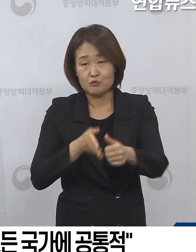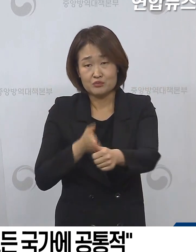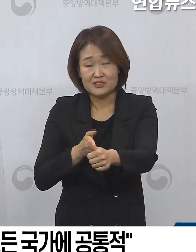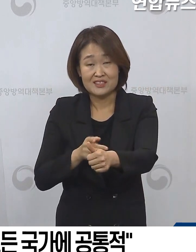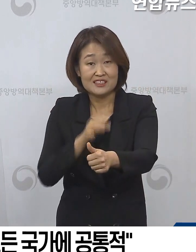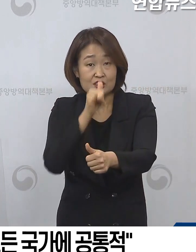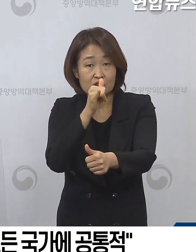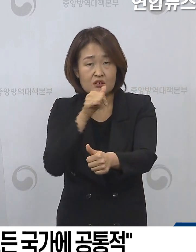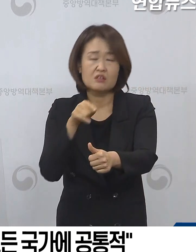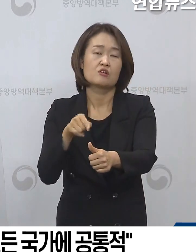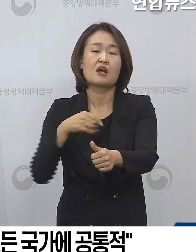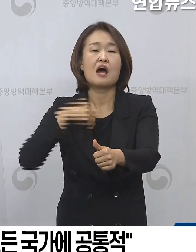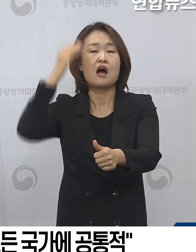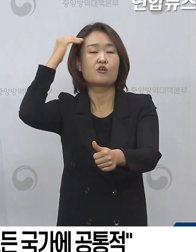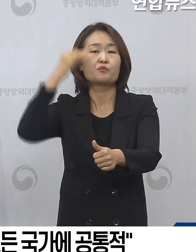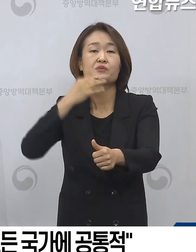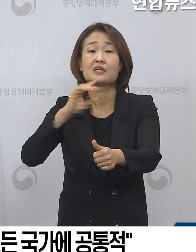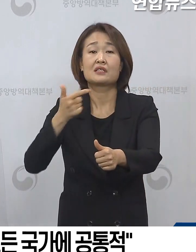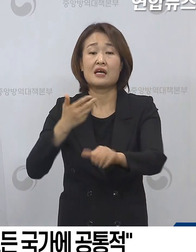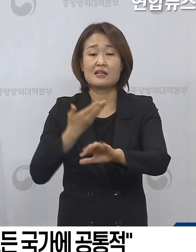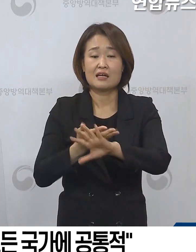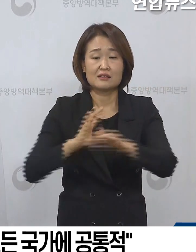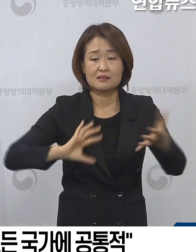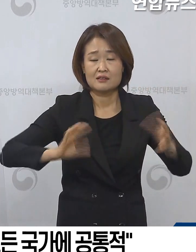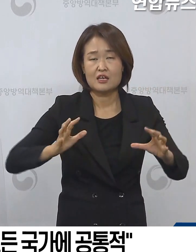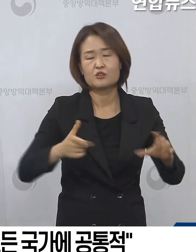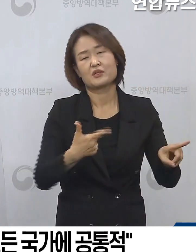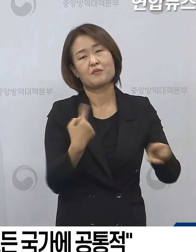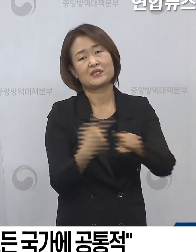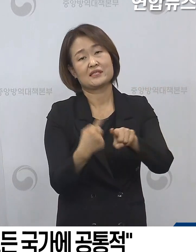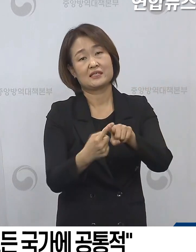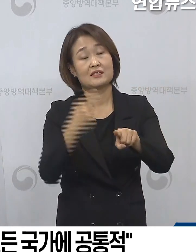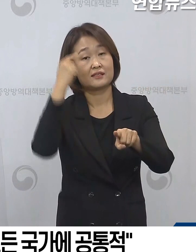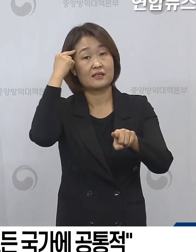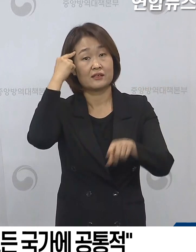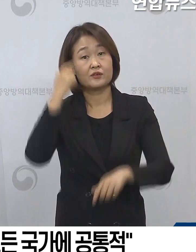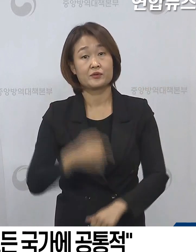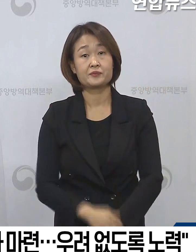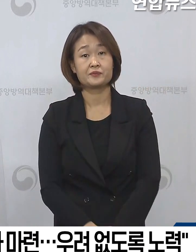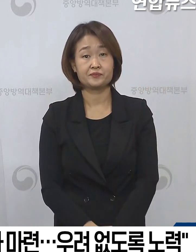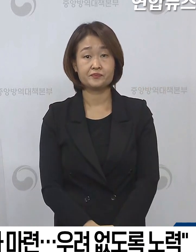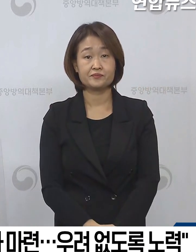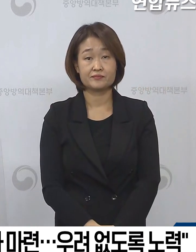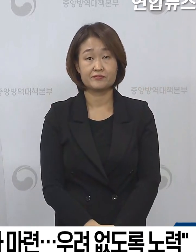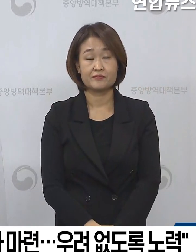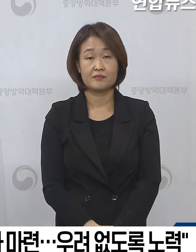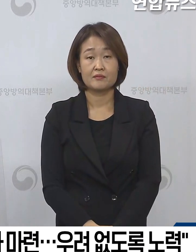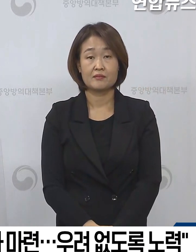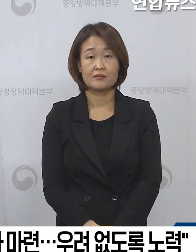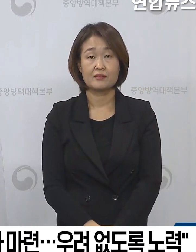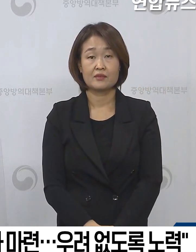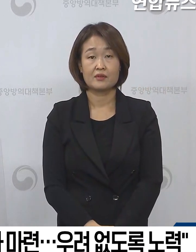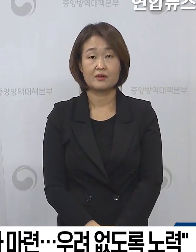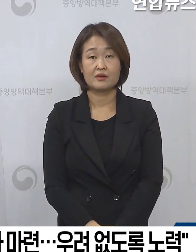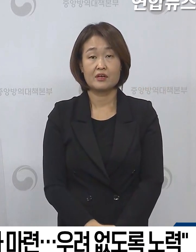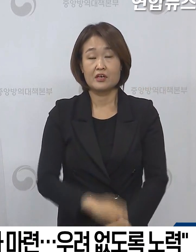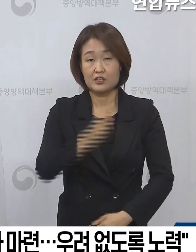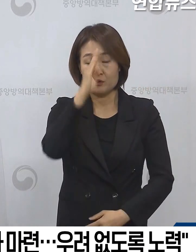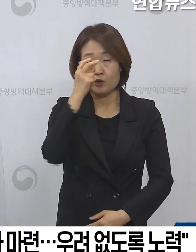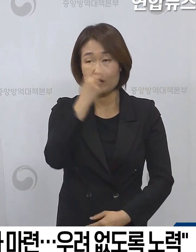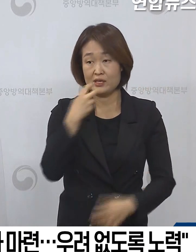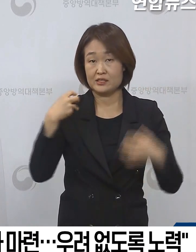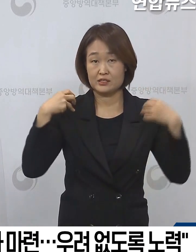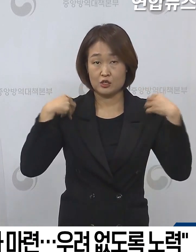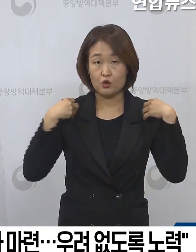국가들에게 공동 적으로 요청되고 있는 것으로 알고 있습니다 어 우리나라의 그 질병 걸 총과 식약처는